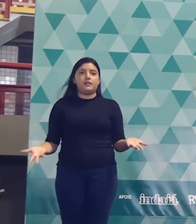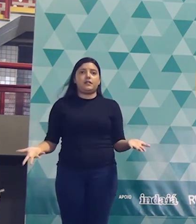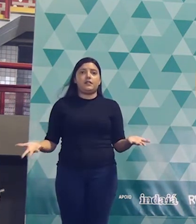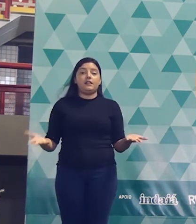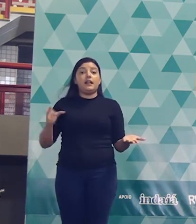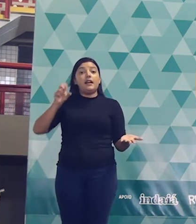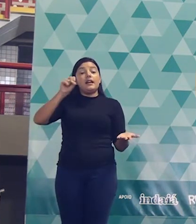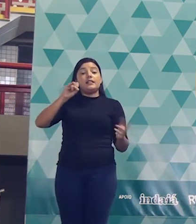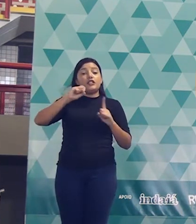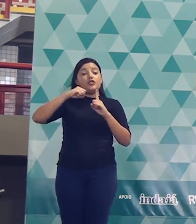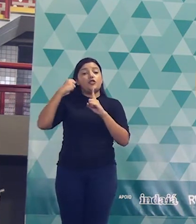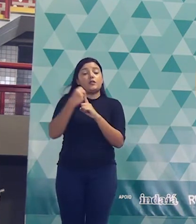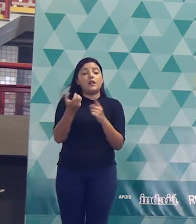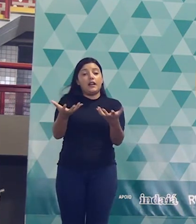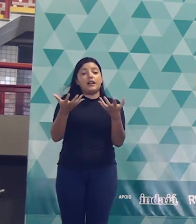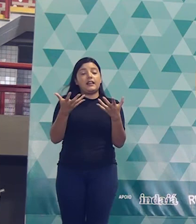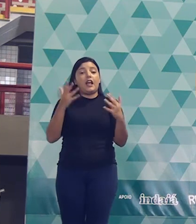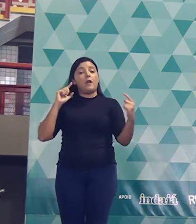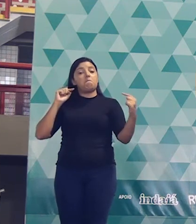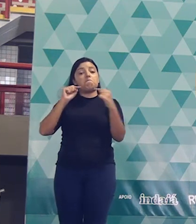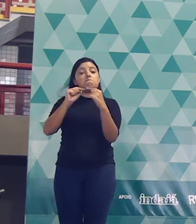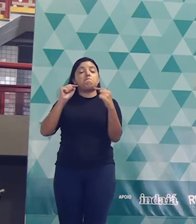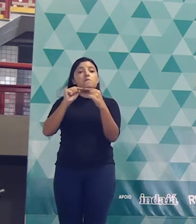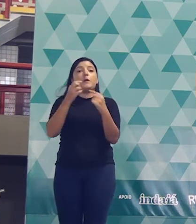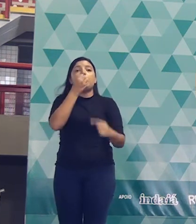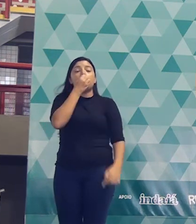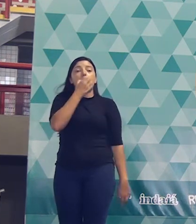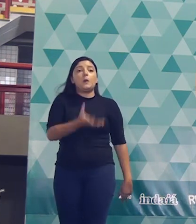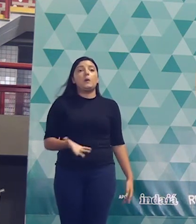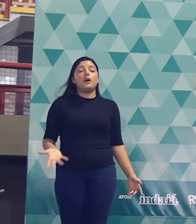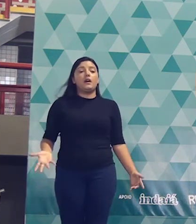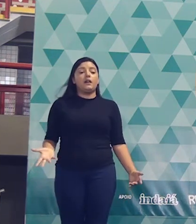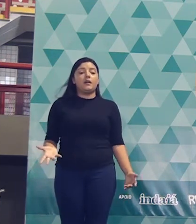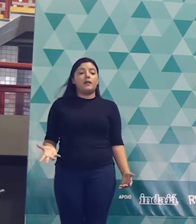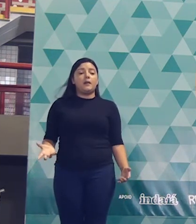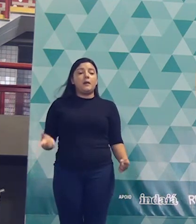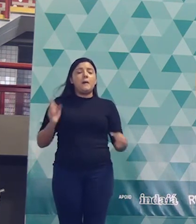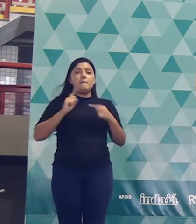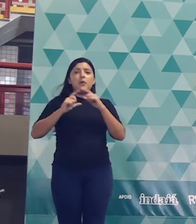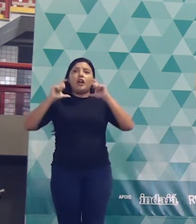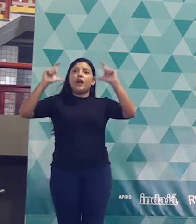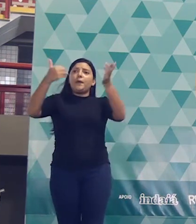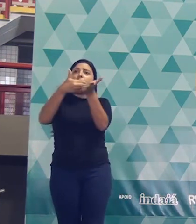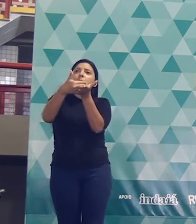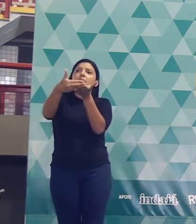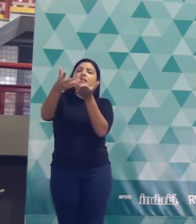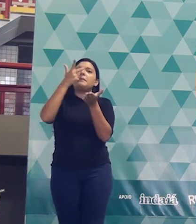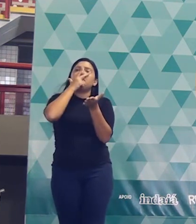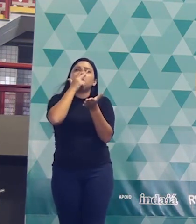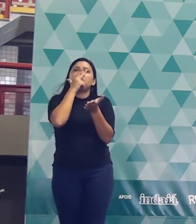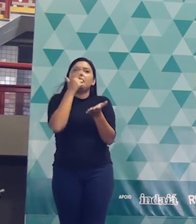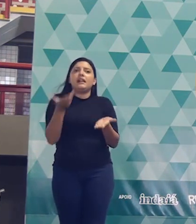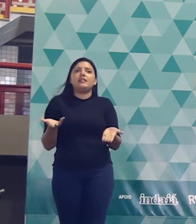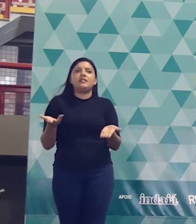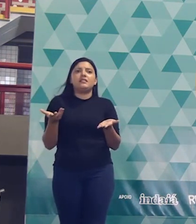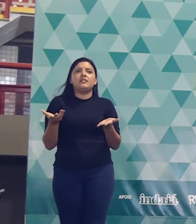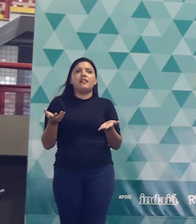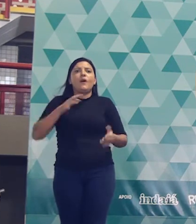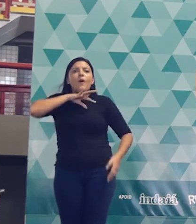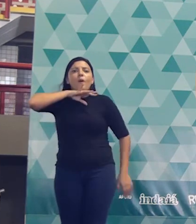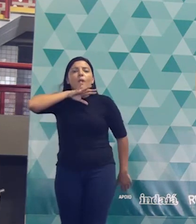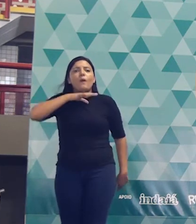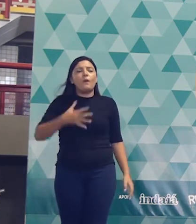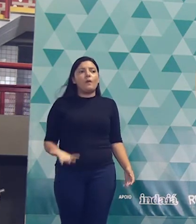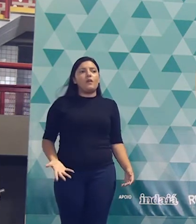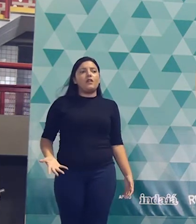Se ele propõe uma sociedade viável, por que ele começa o poema negando? Parou para perceber aí, ó? Ele começa